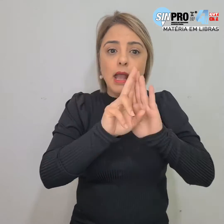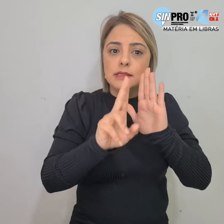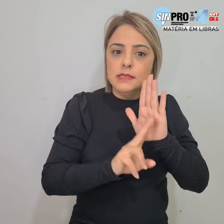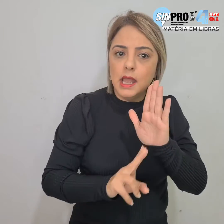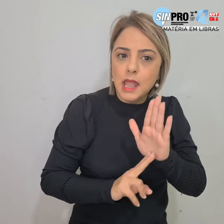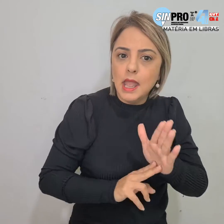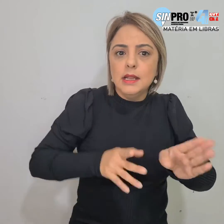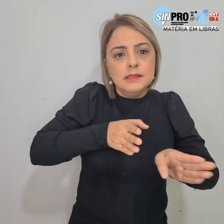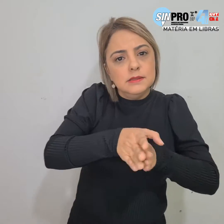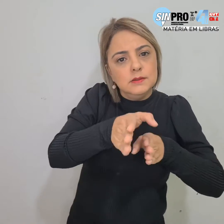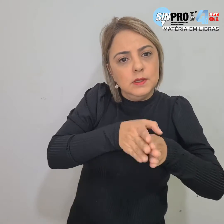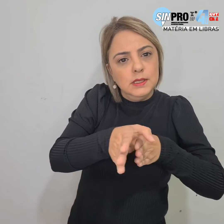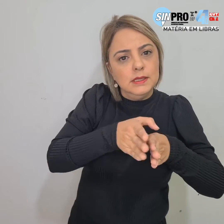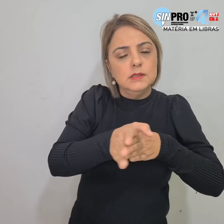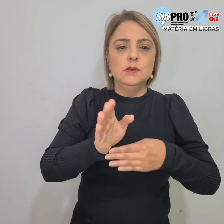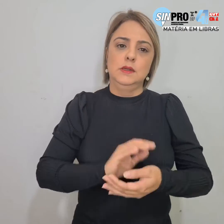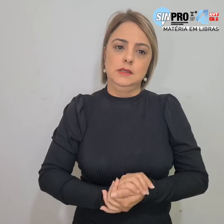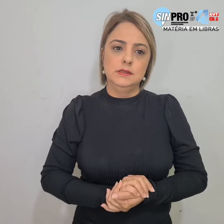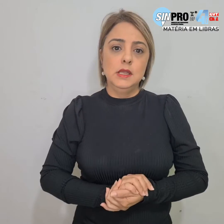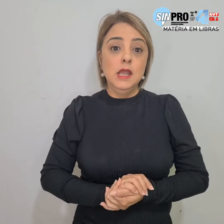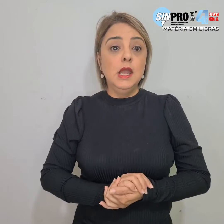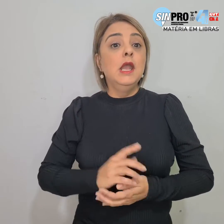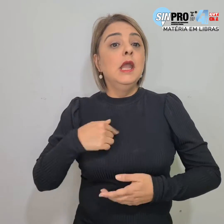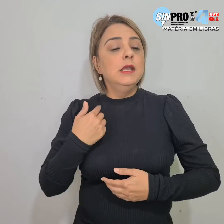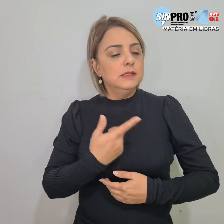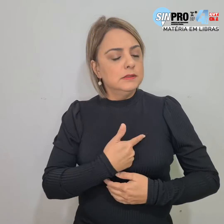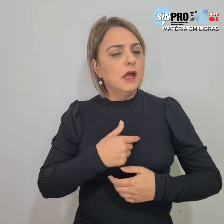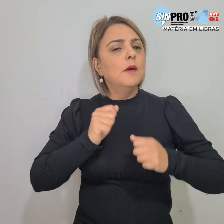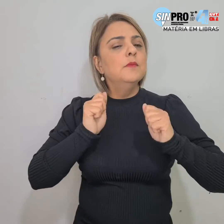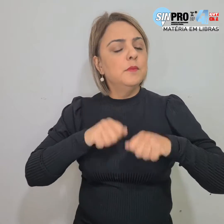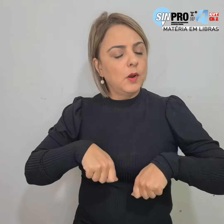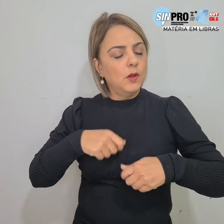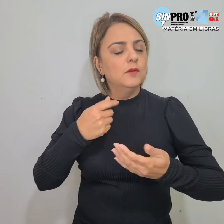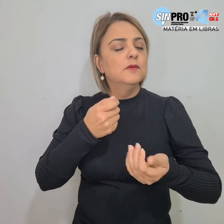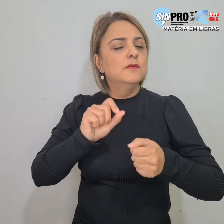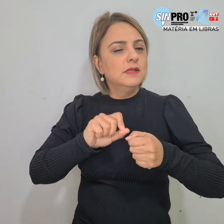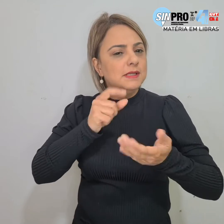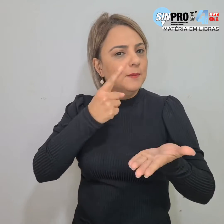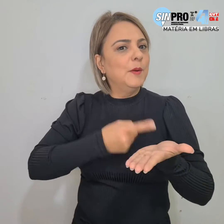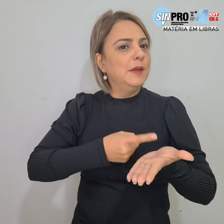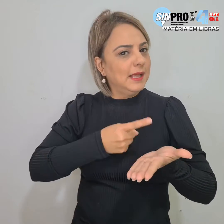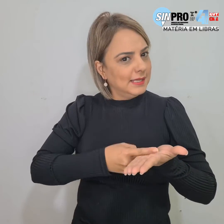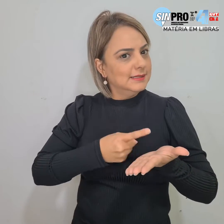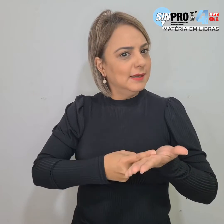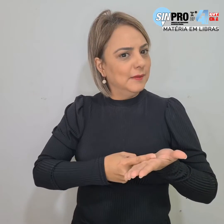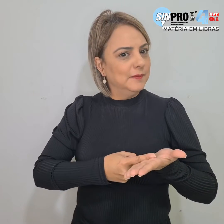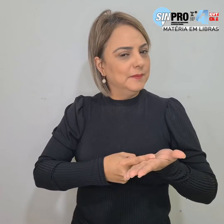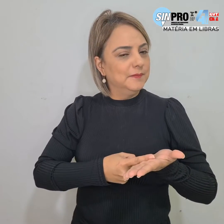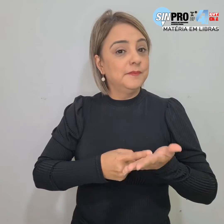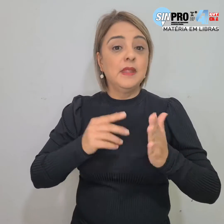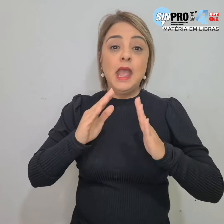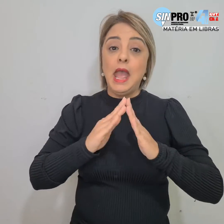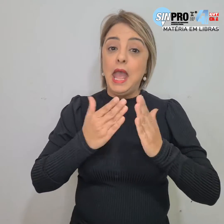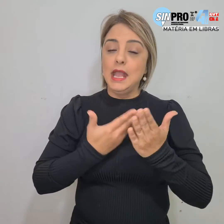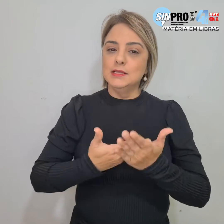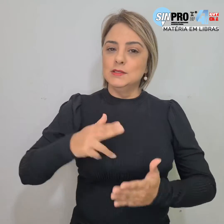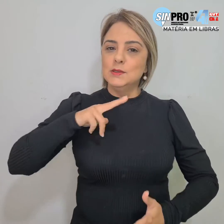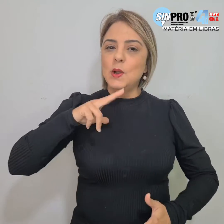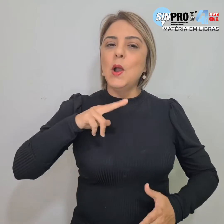protocolos. Estamos prontos, fizemos o dever de casa. A escola privada está pronta para